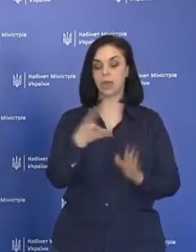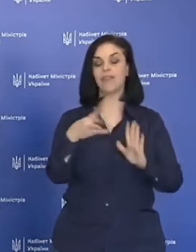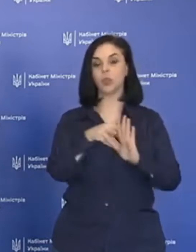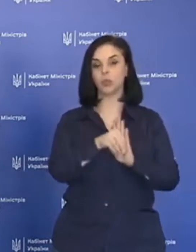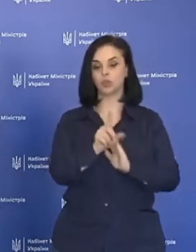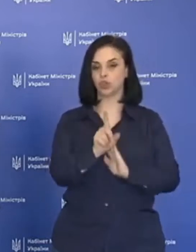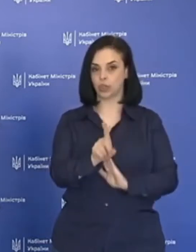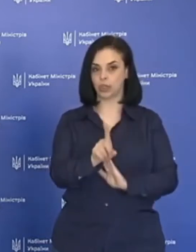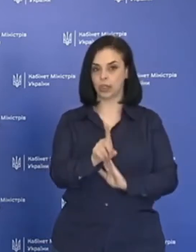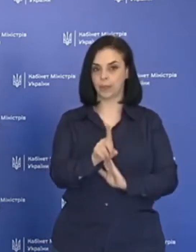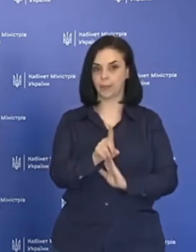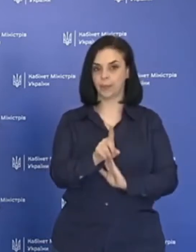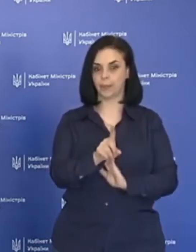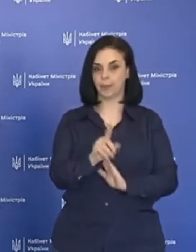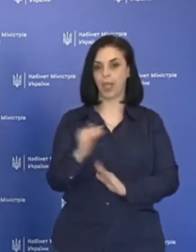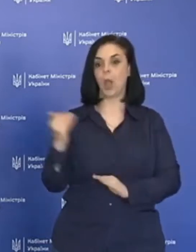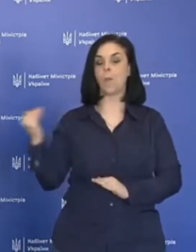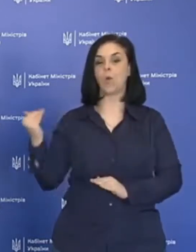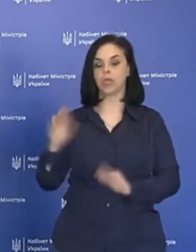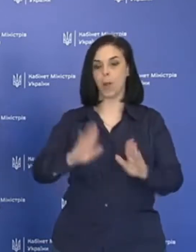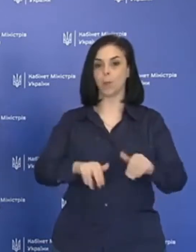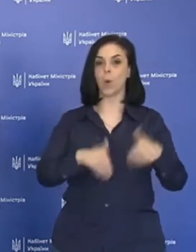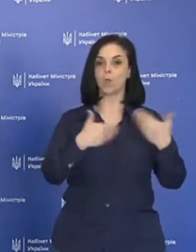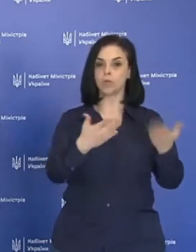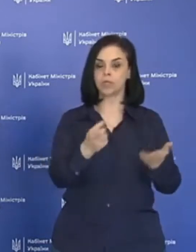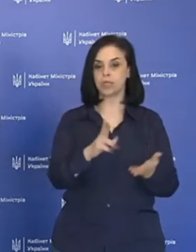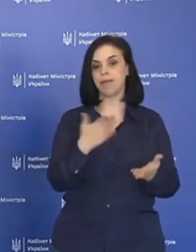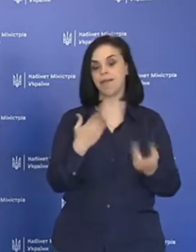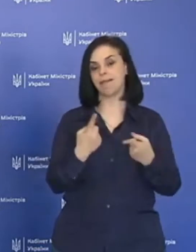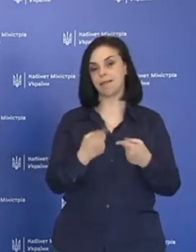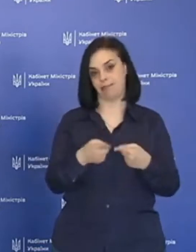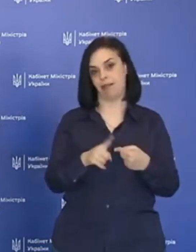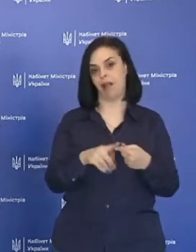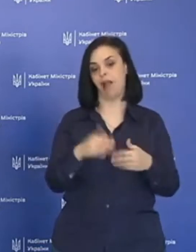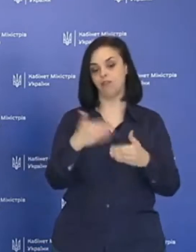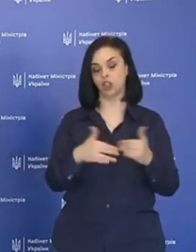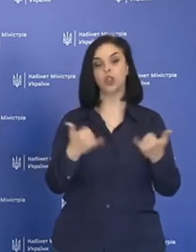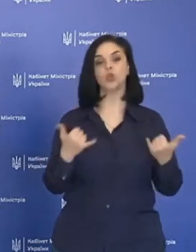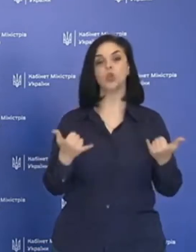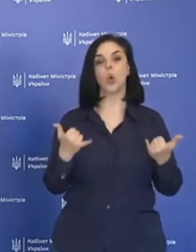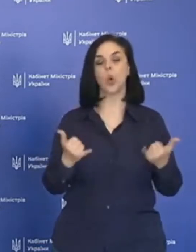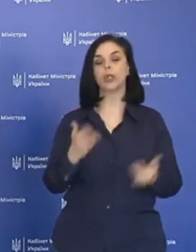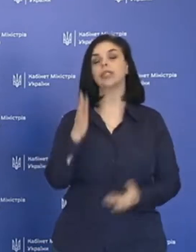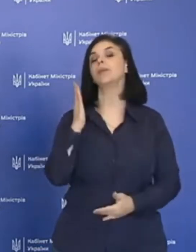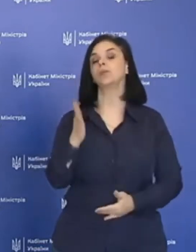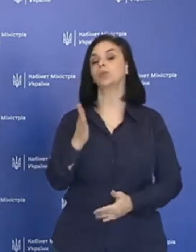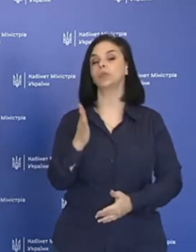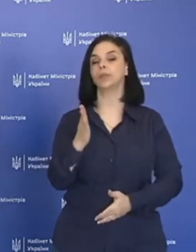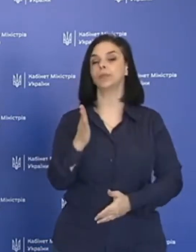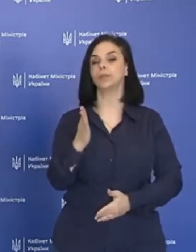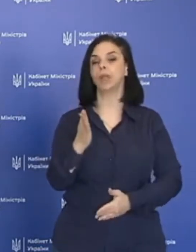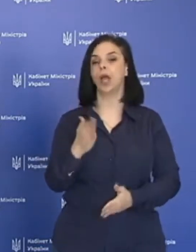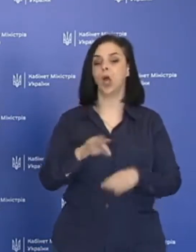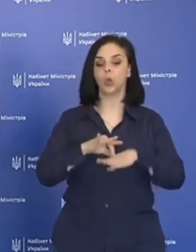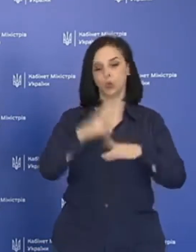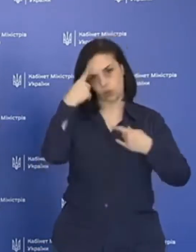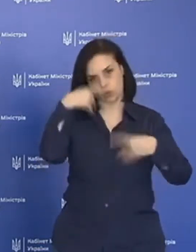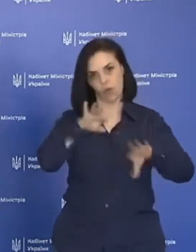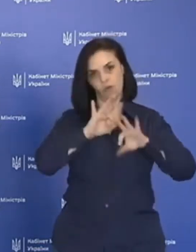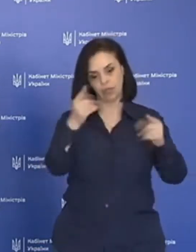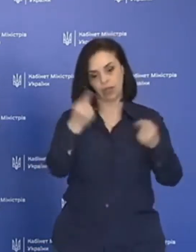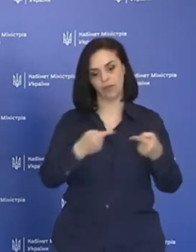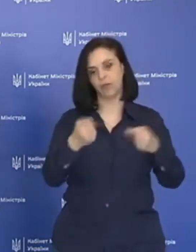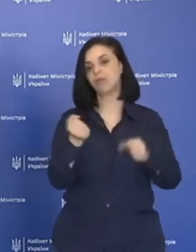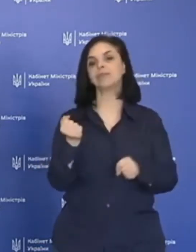тому числі моя пропозиція, яка вже сьогодні буде доведена в